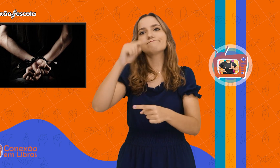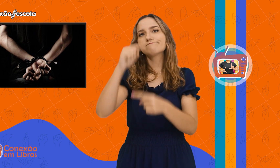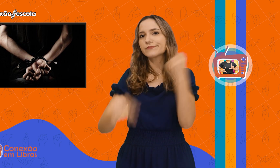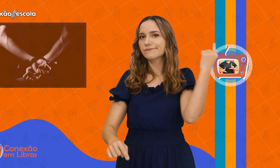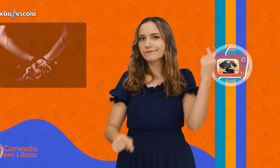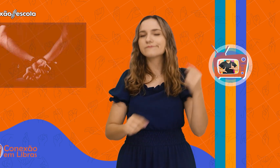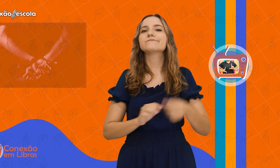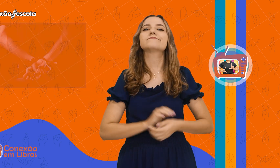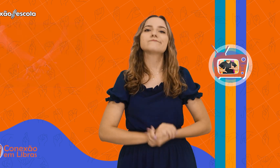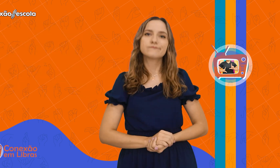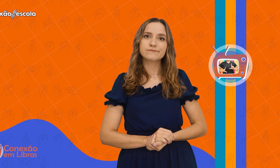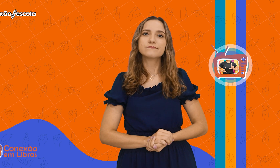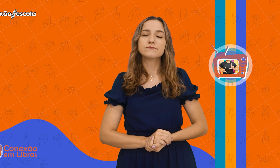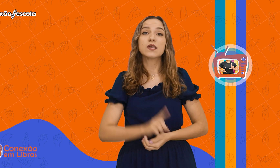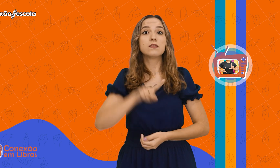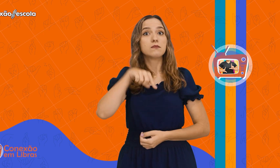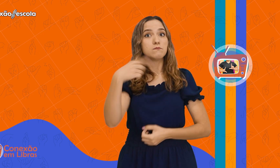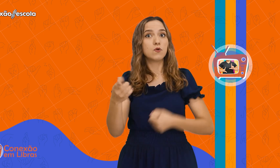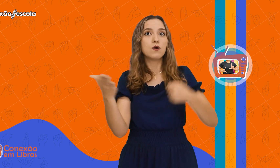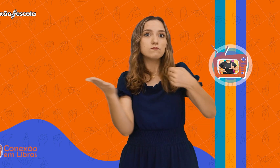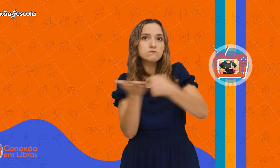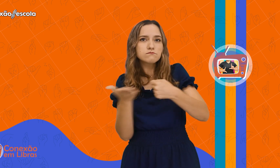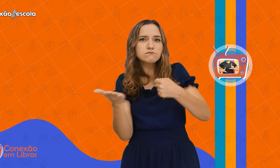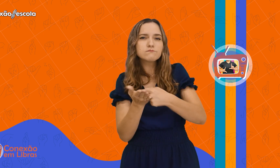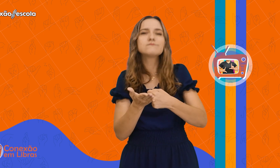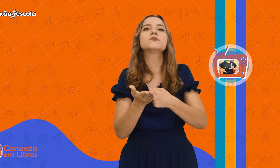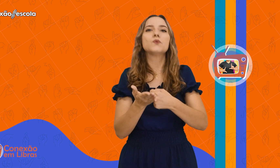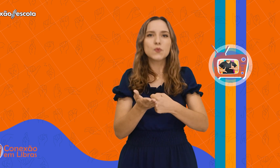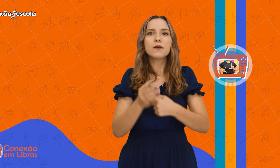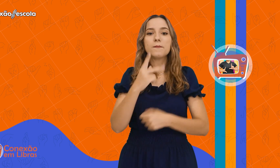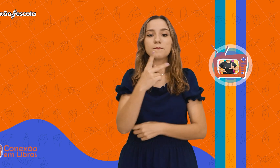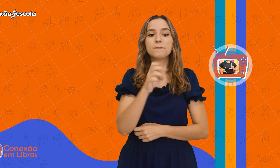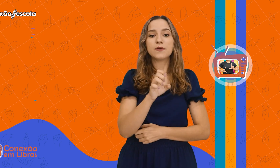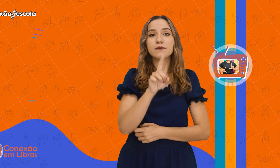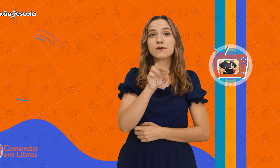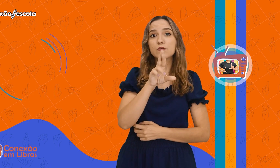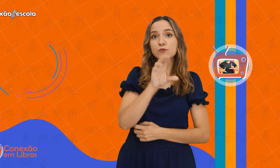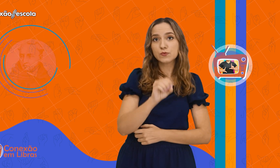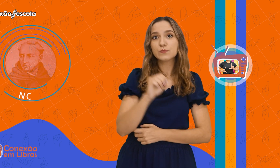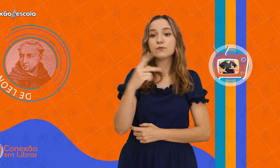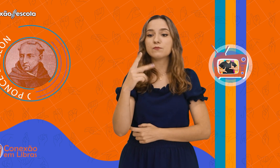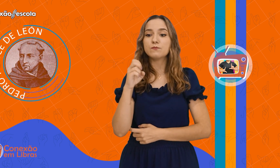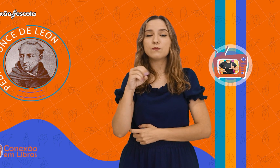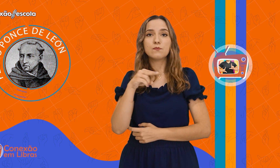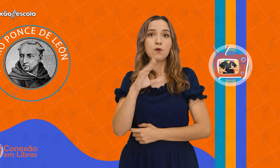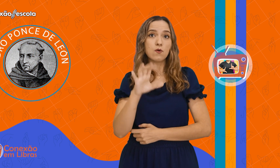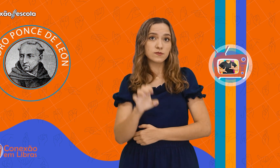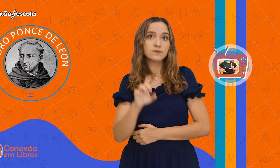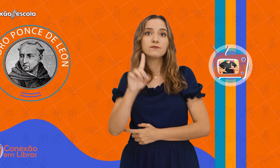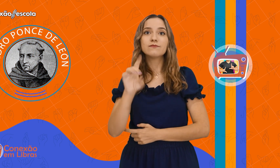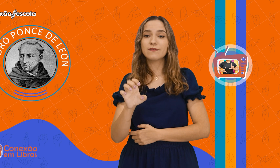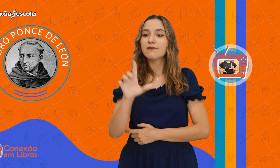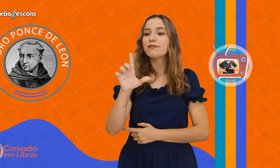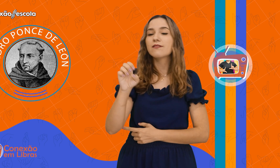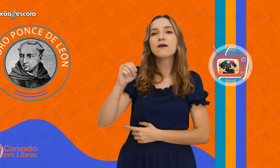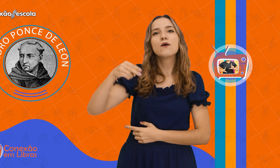suas próprias famílias. Na Idade Moderna, Pedro Ponce de León, um